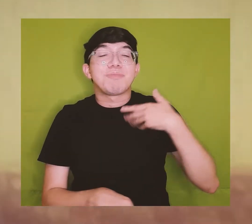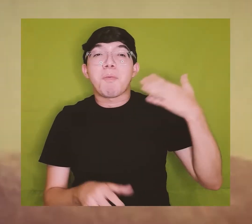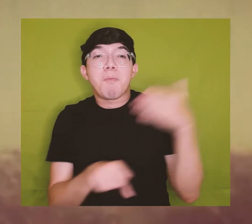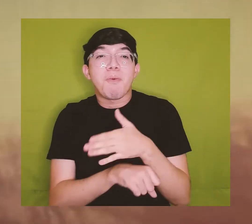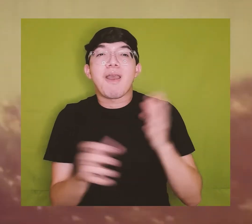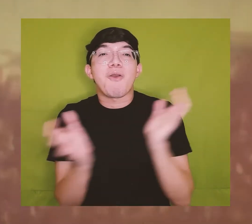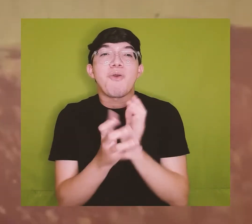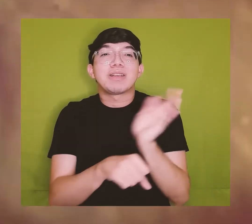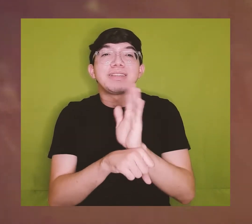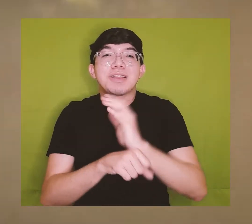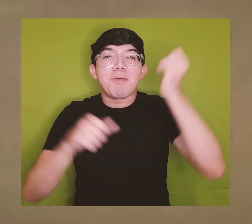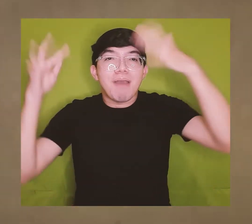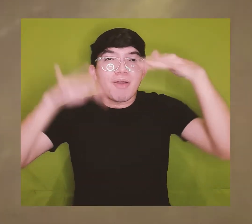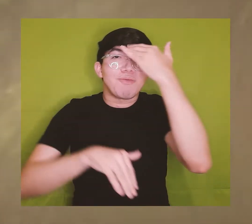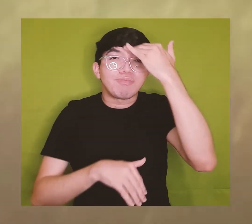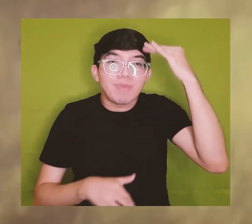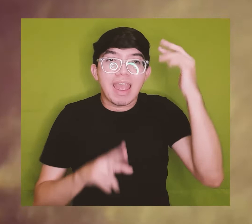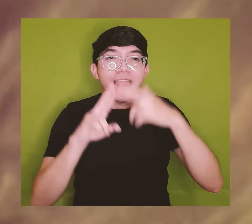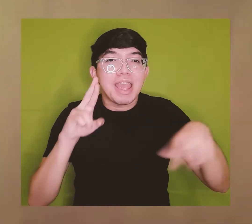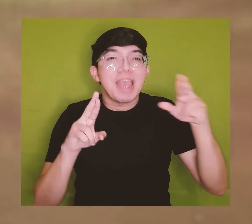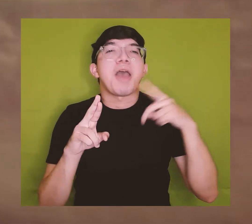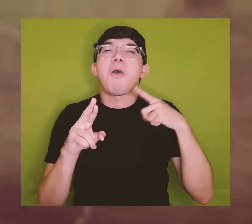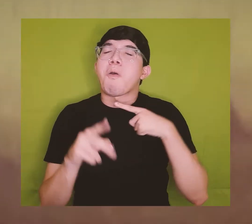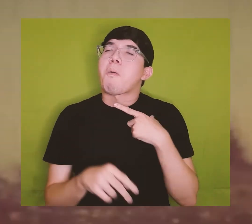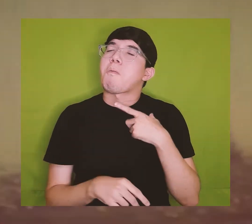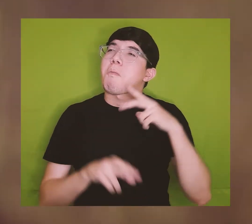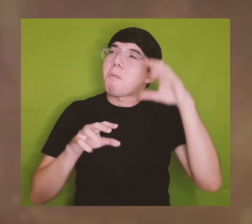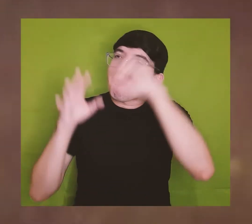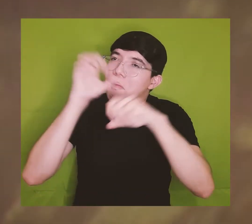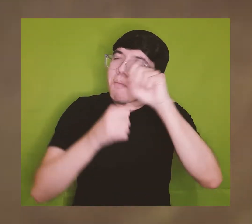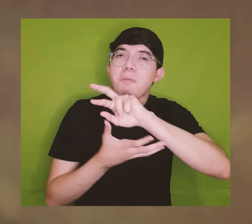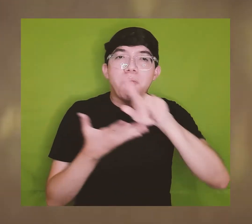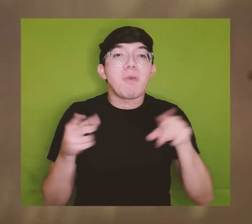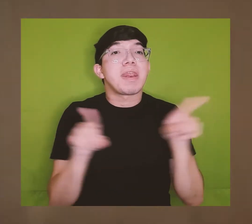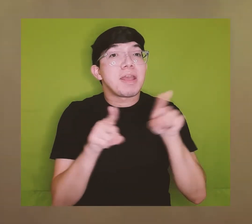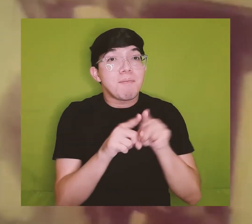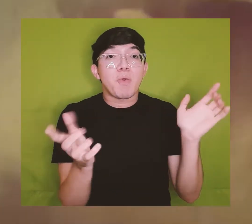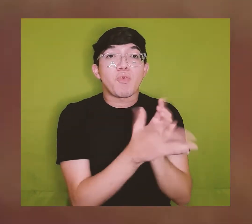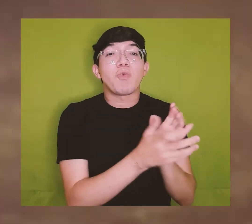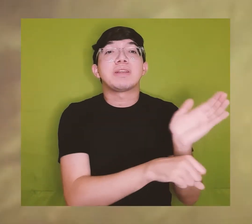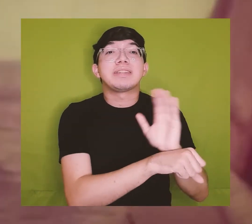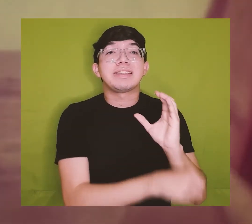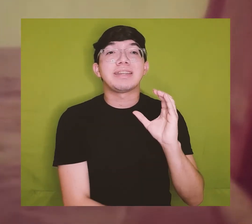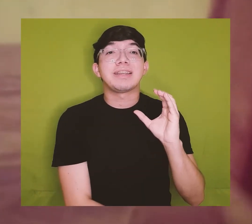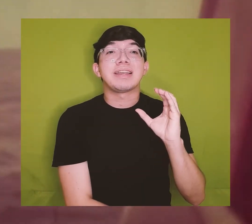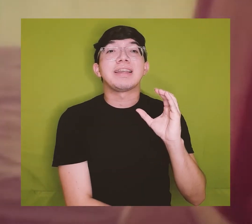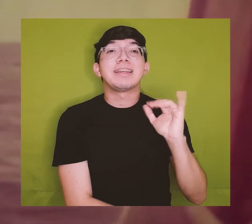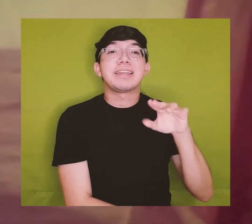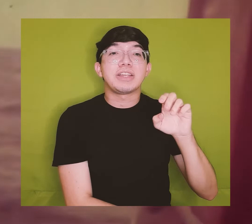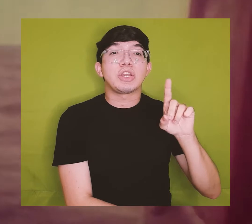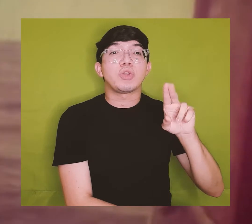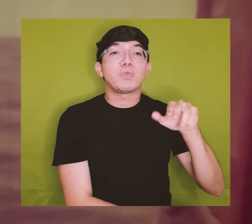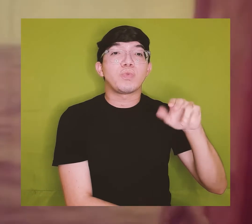que foi onde eu conheci sobre Umbanda, eu conheci sobre Candomblé, conheci tudo isso. Eu lembro do Cine Dunas, que me abriu pra questão